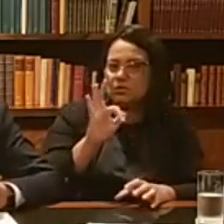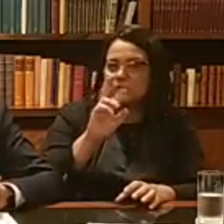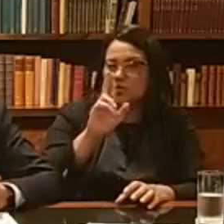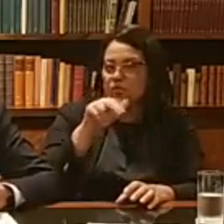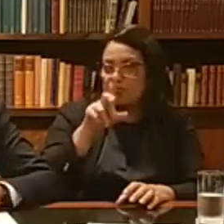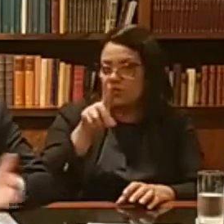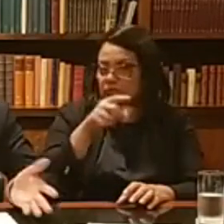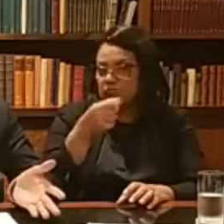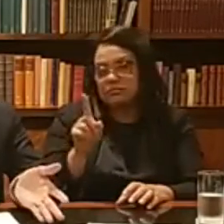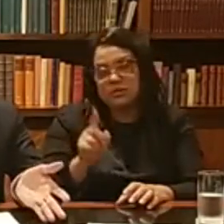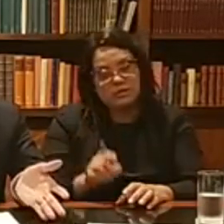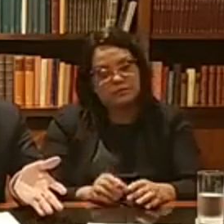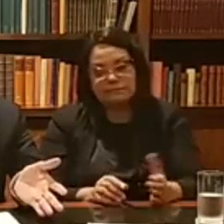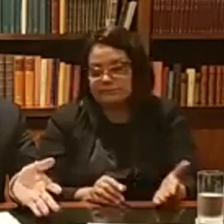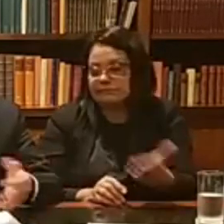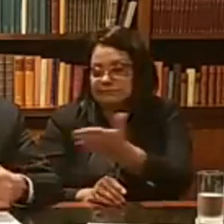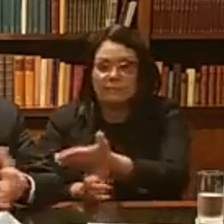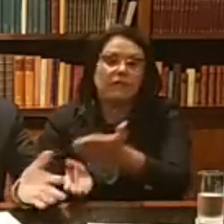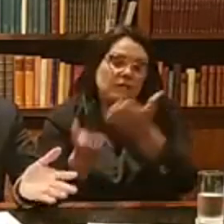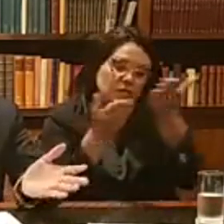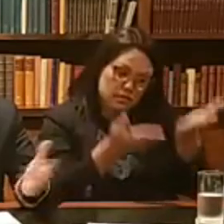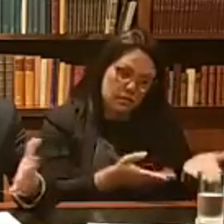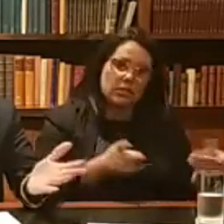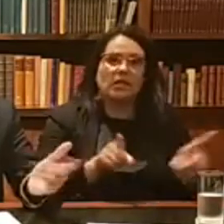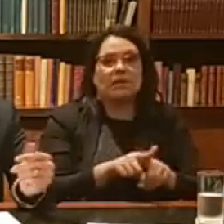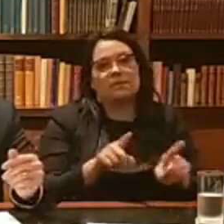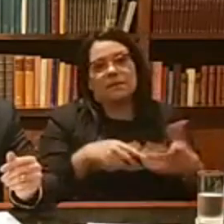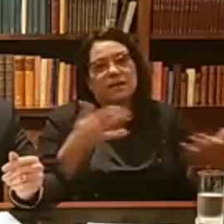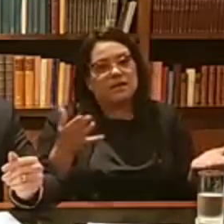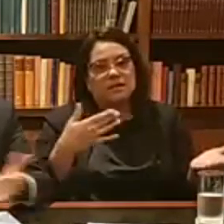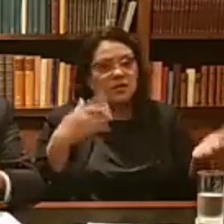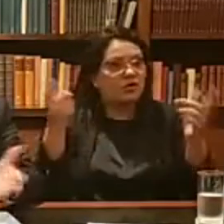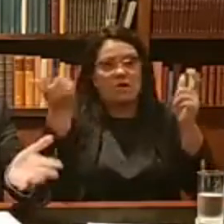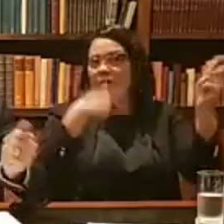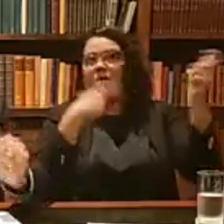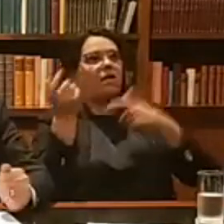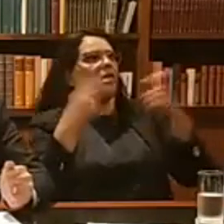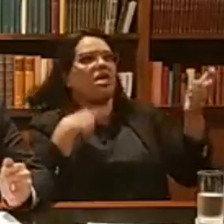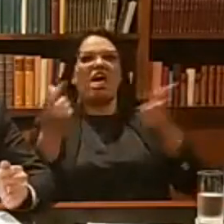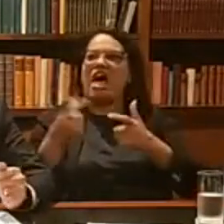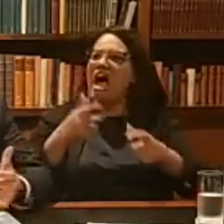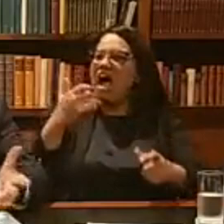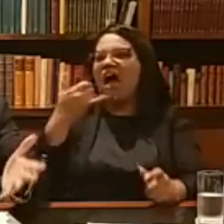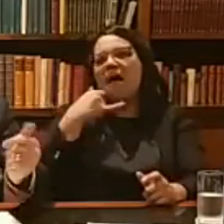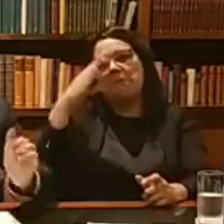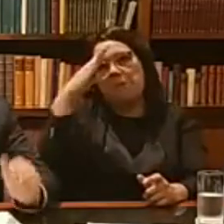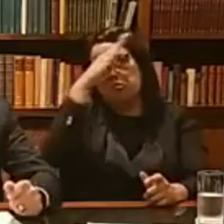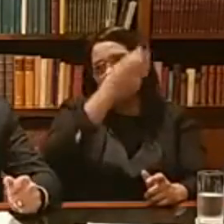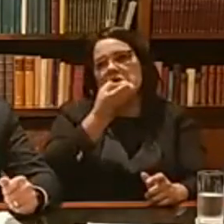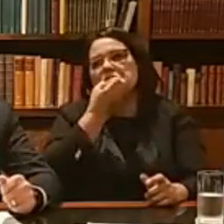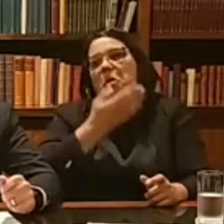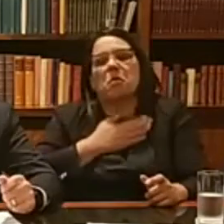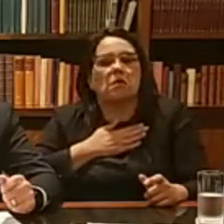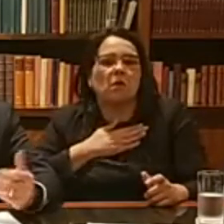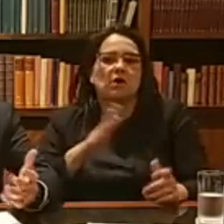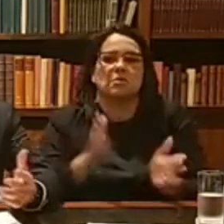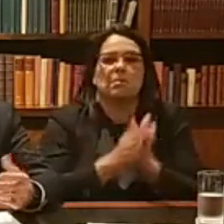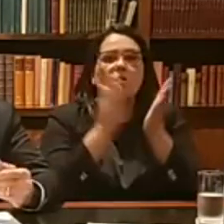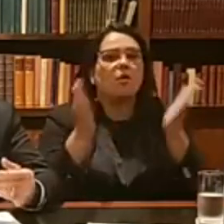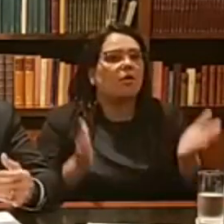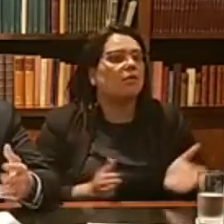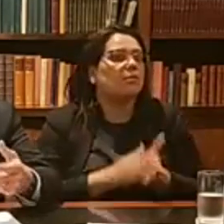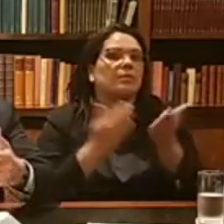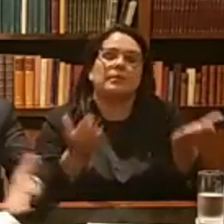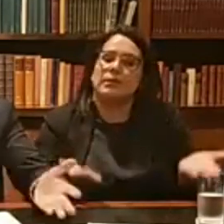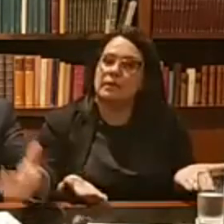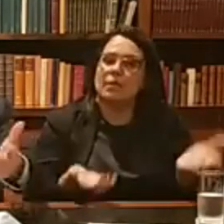o fundão, tá certo? Bem como pro lado de cá. Eu vou apanhar agora no meio dos pobres. Olha aí, o cara não gosta de pobre, o cara vetou o projeto. O Congresso